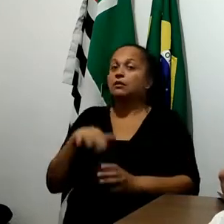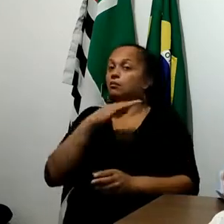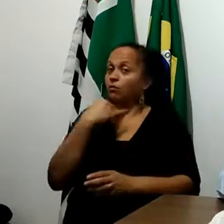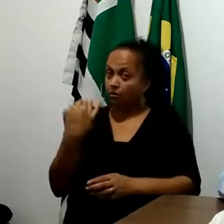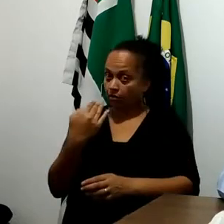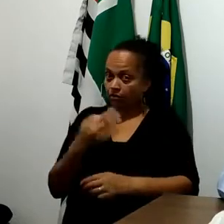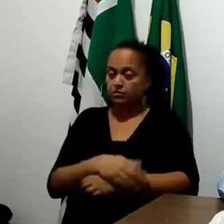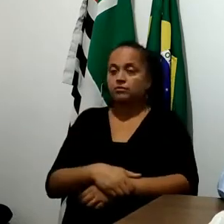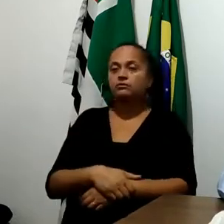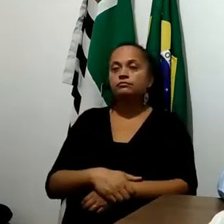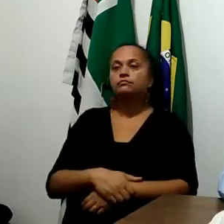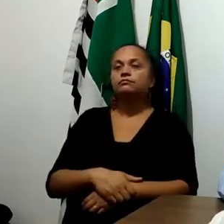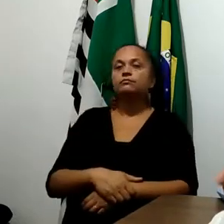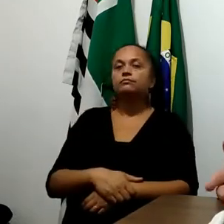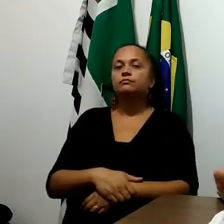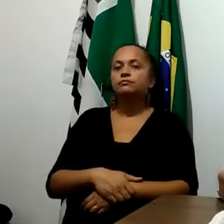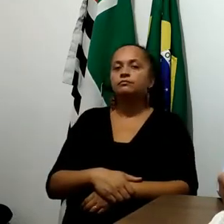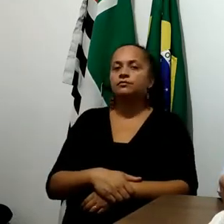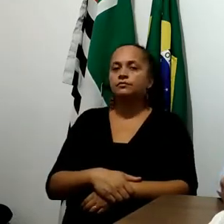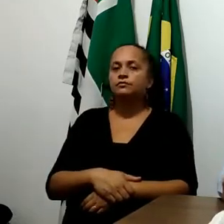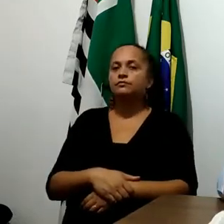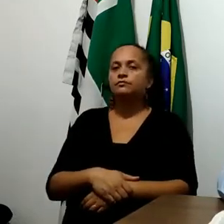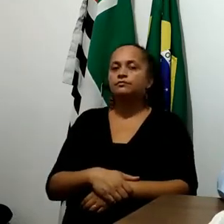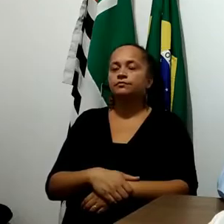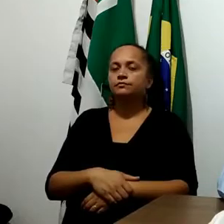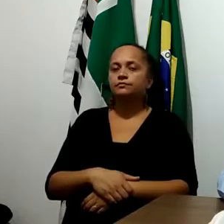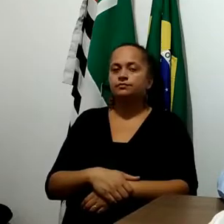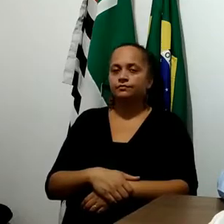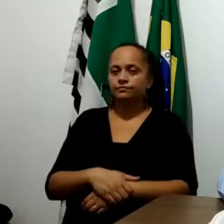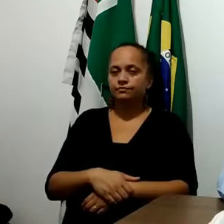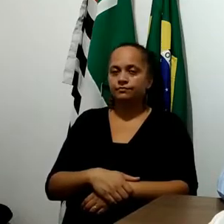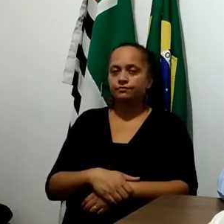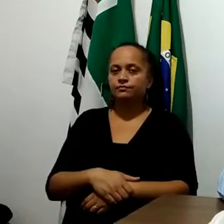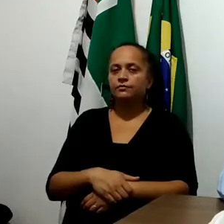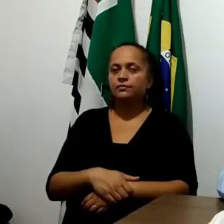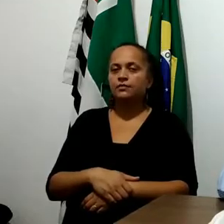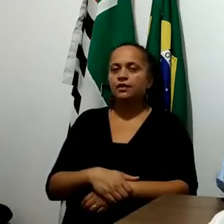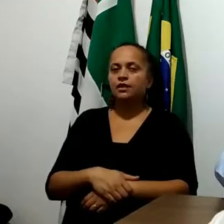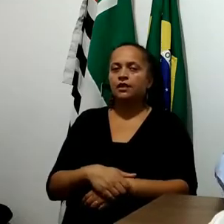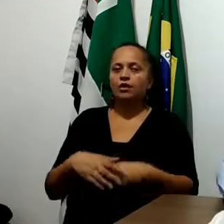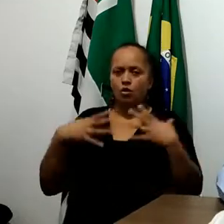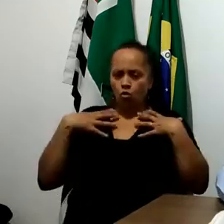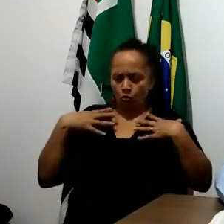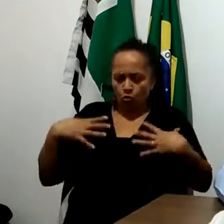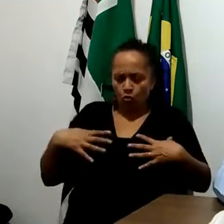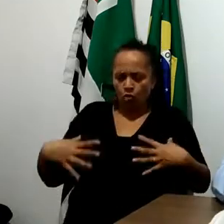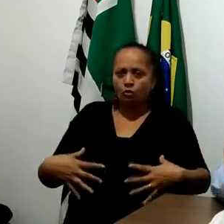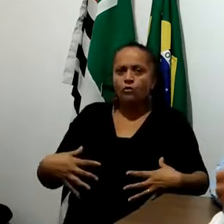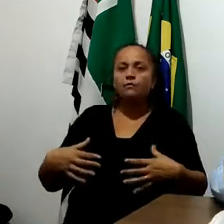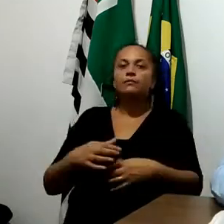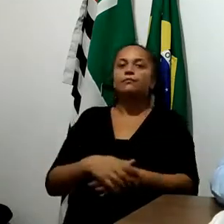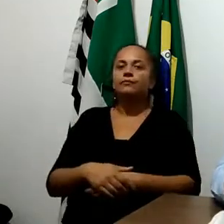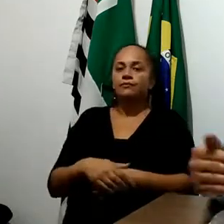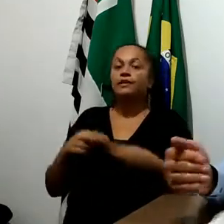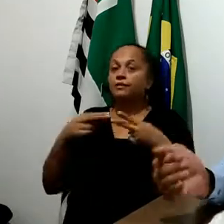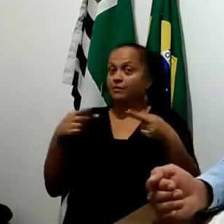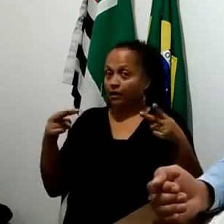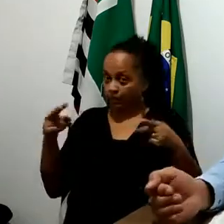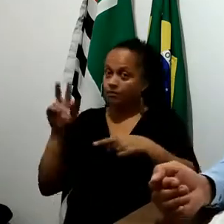morrer, sabe? De ser devorado. A armadura são peças que vai trazer